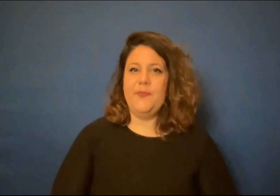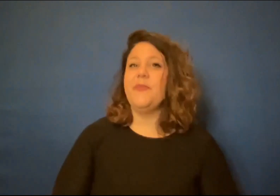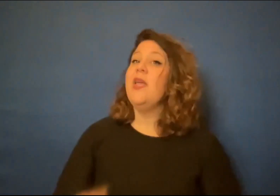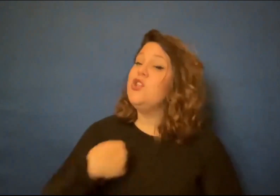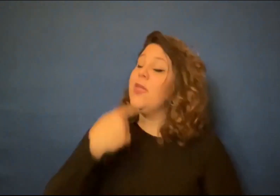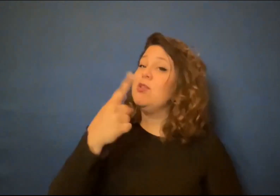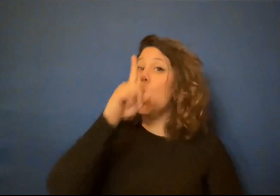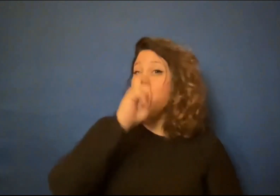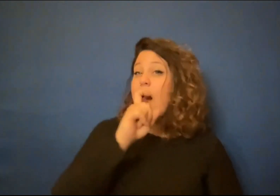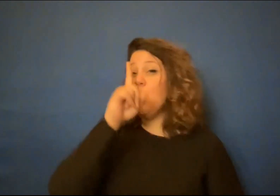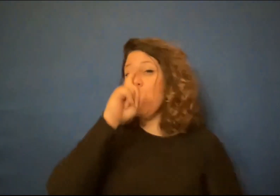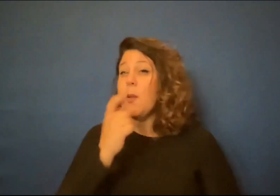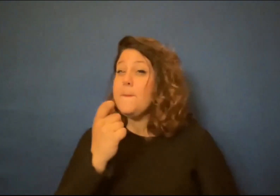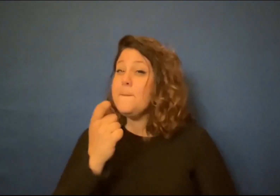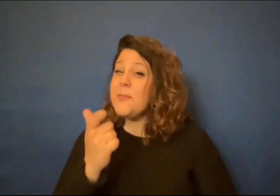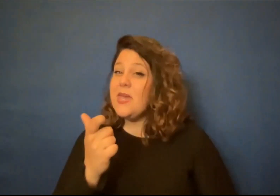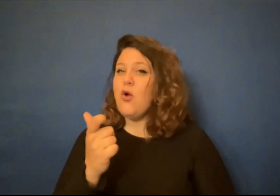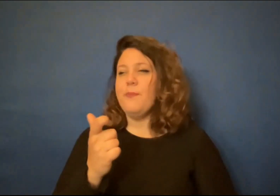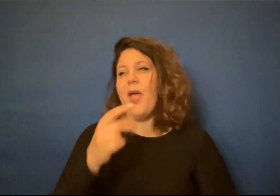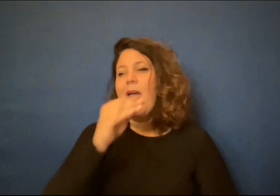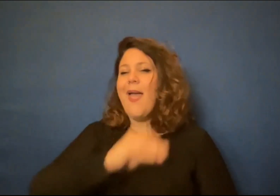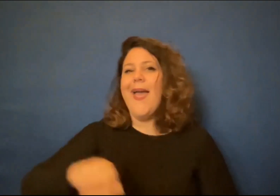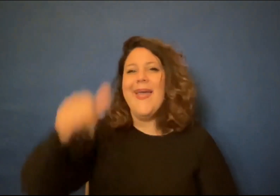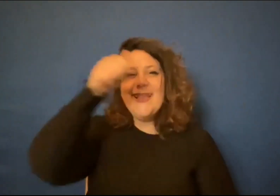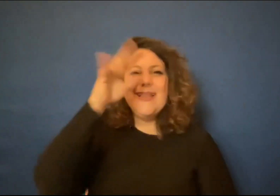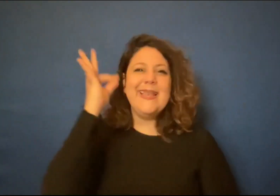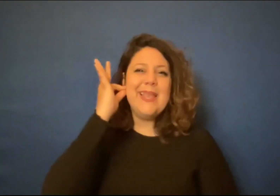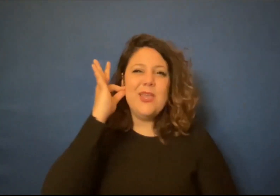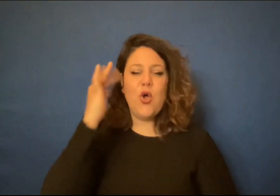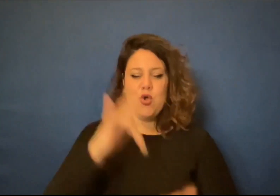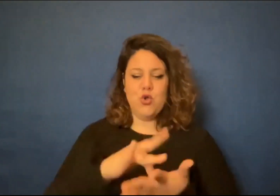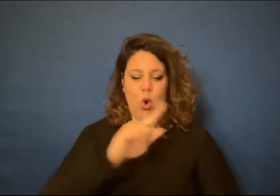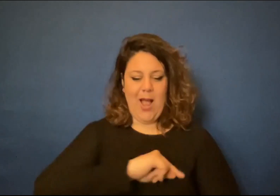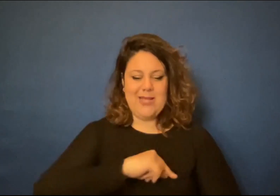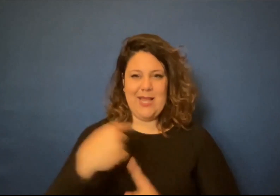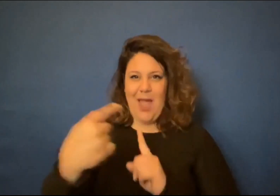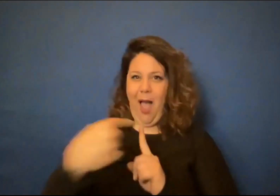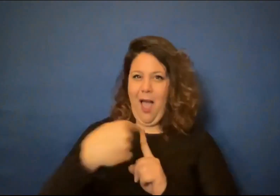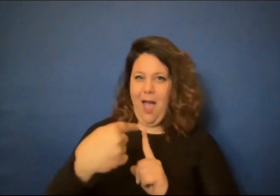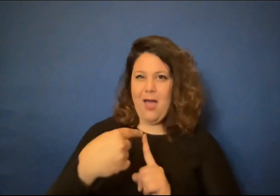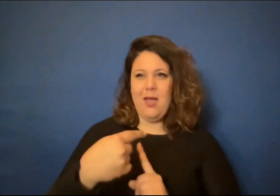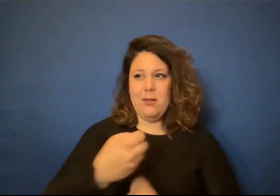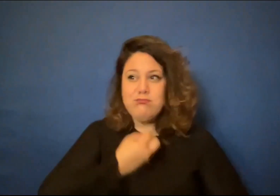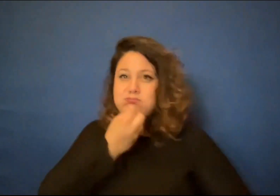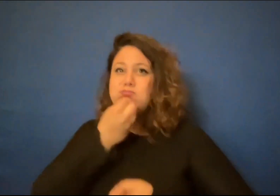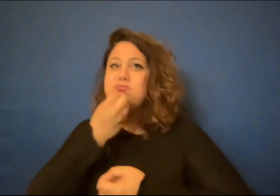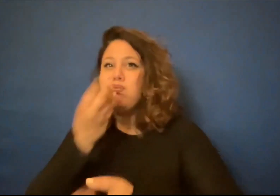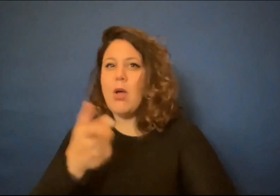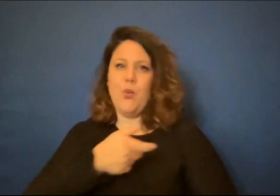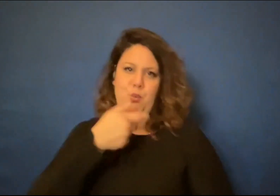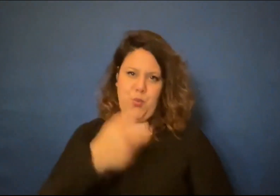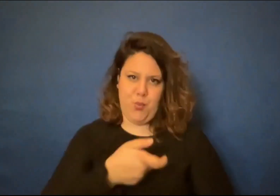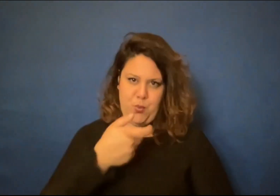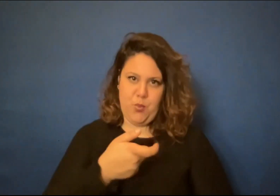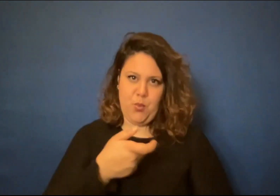que los niños tardan en decir que se sienten acosados. Ahora, es verdad que los docentes en el aula, en la